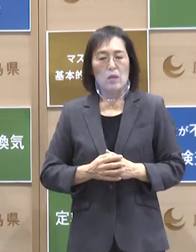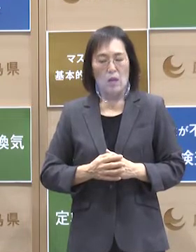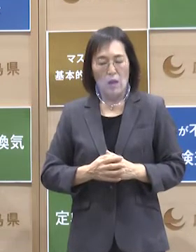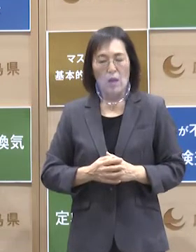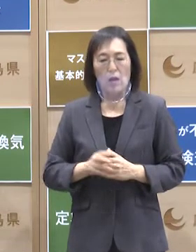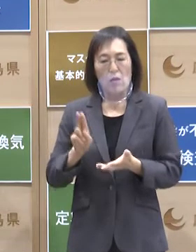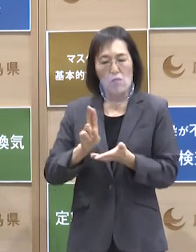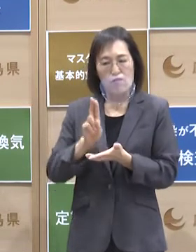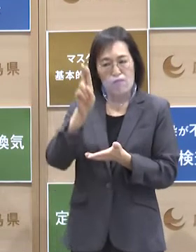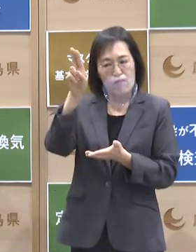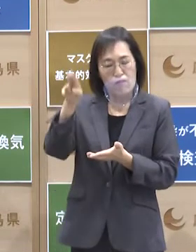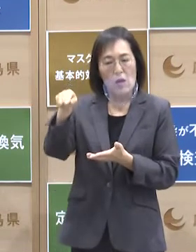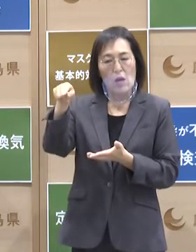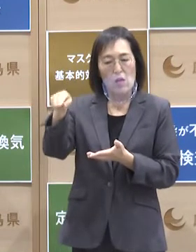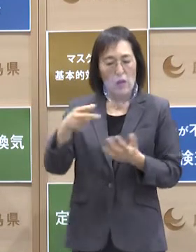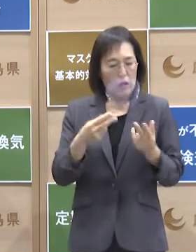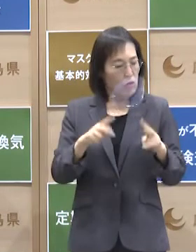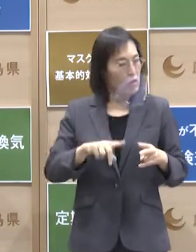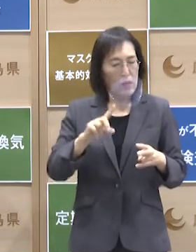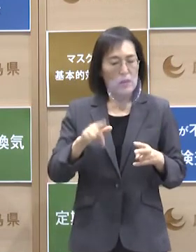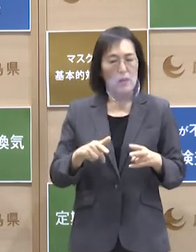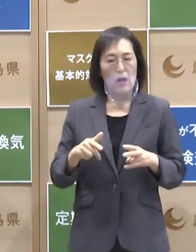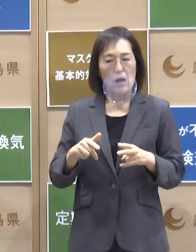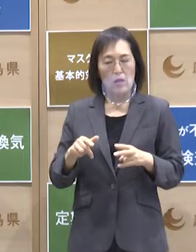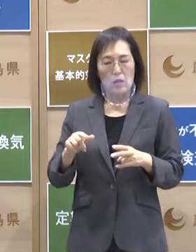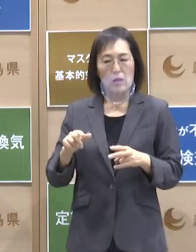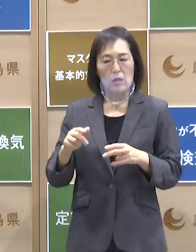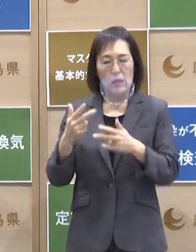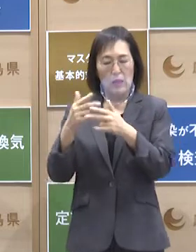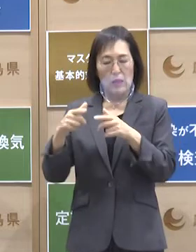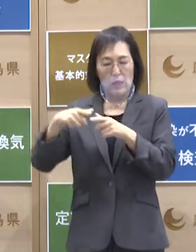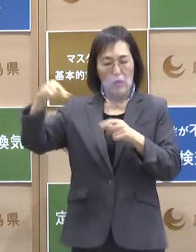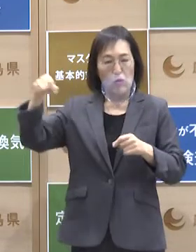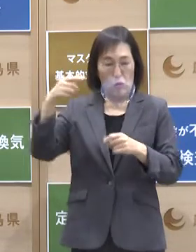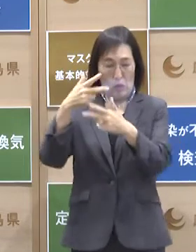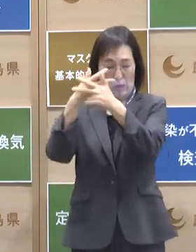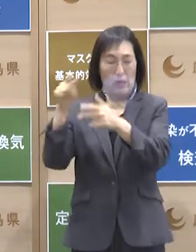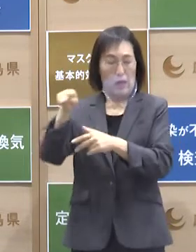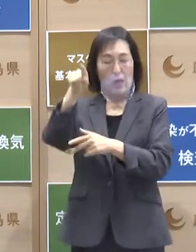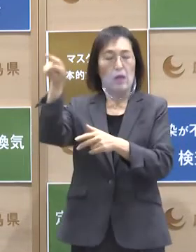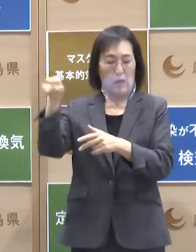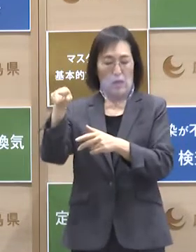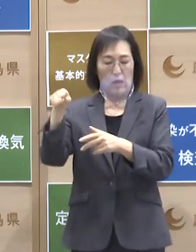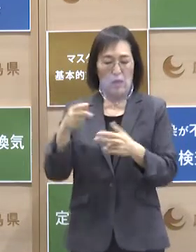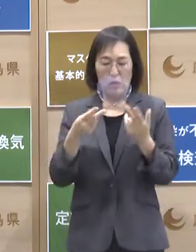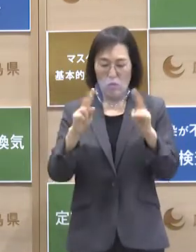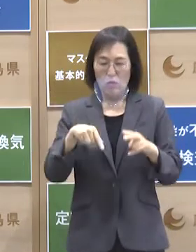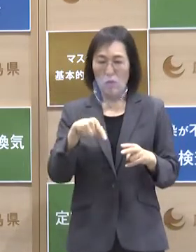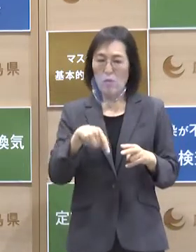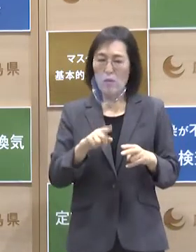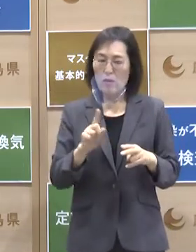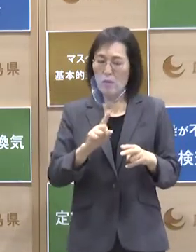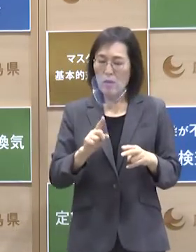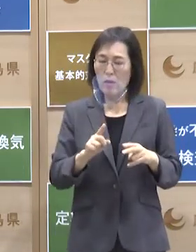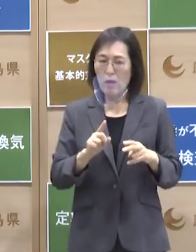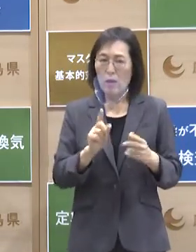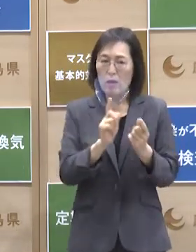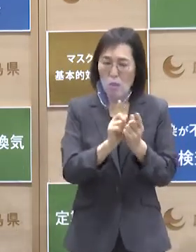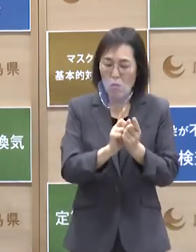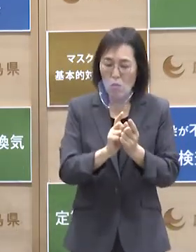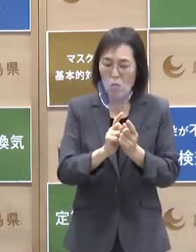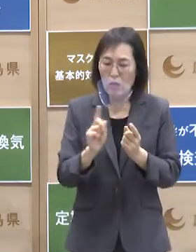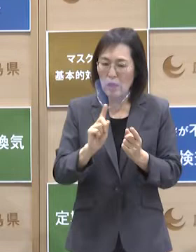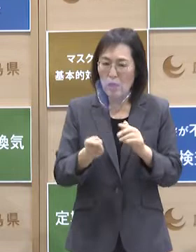ったということなので、その県内で何かこう対応があったということを、あるいは対応したということはありませんけれ